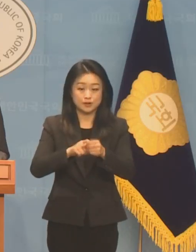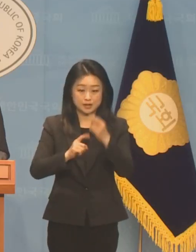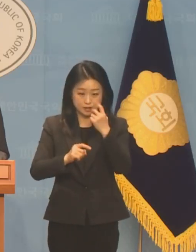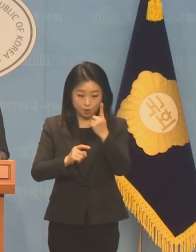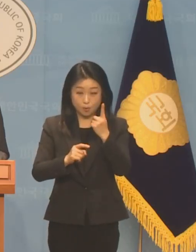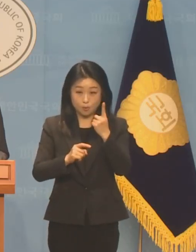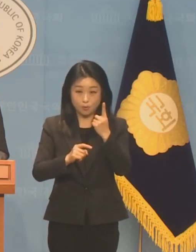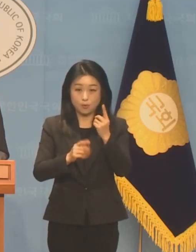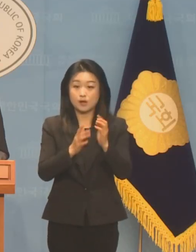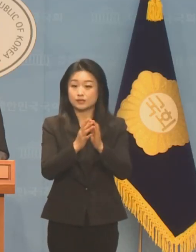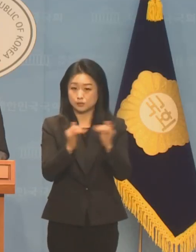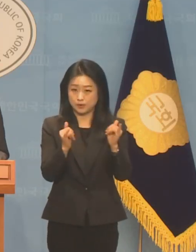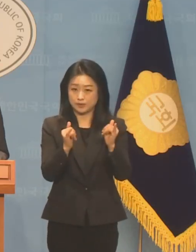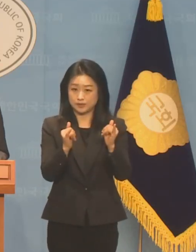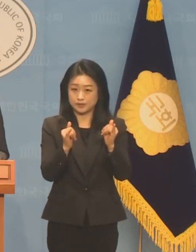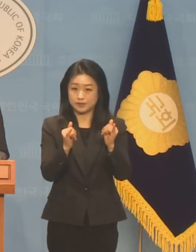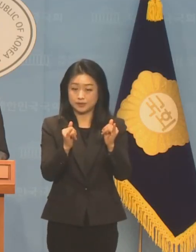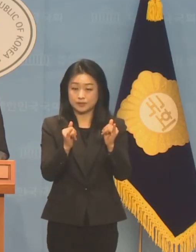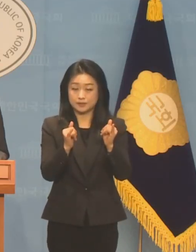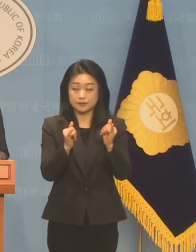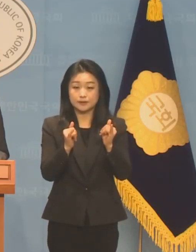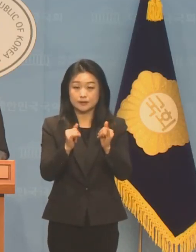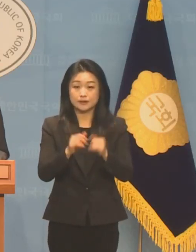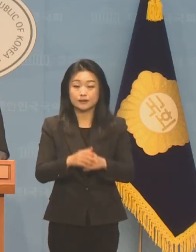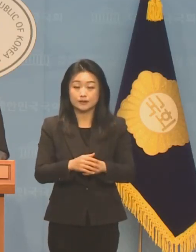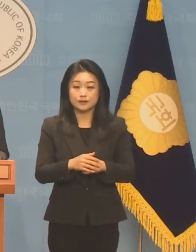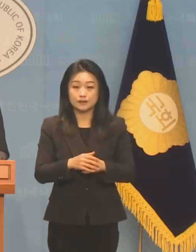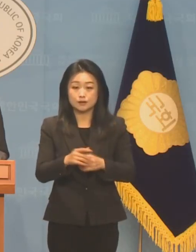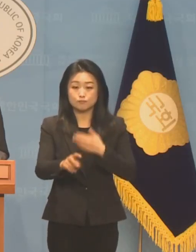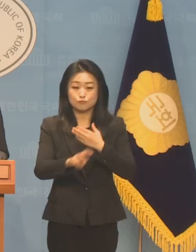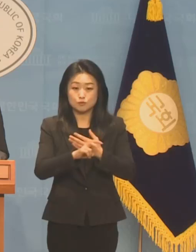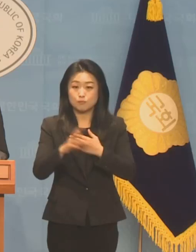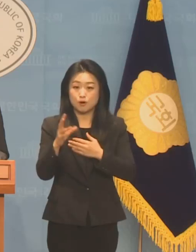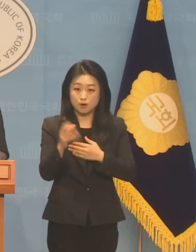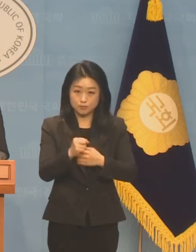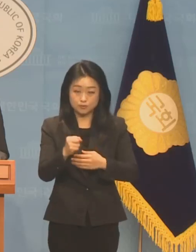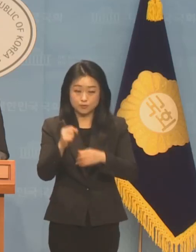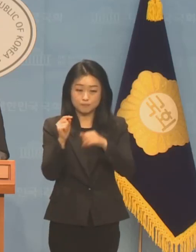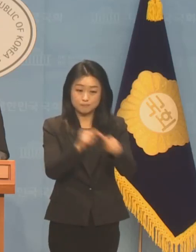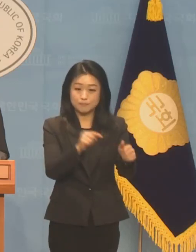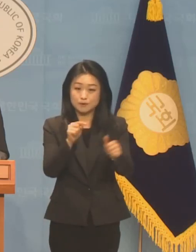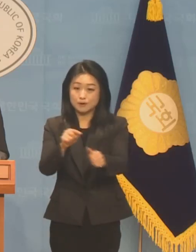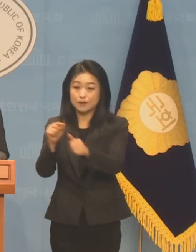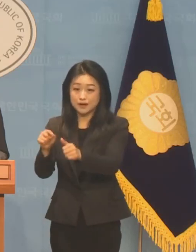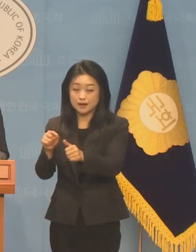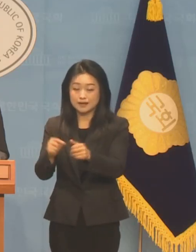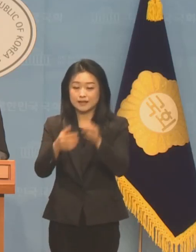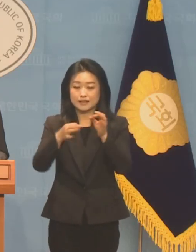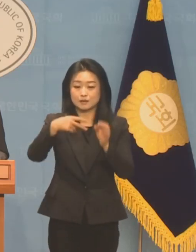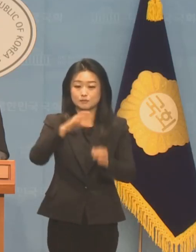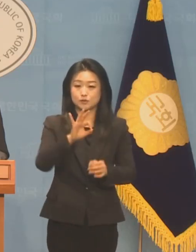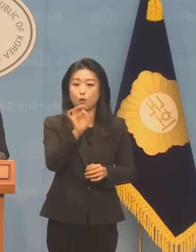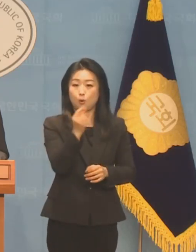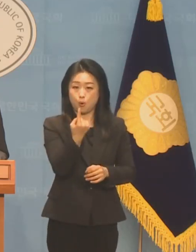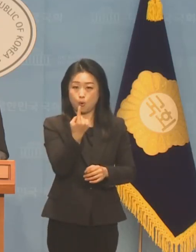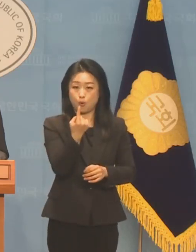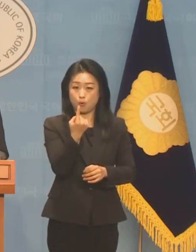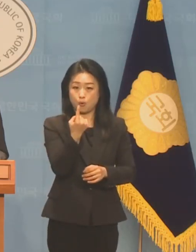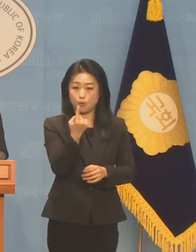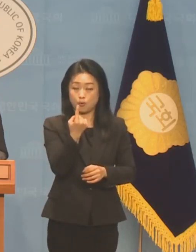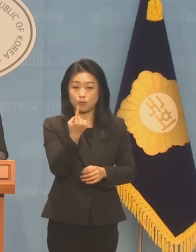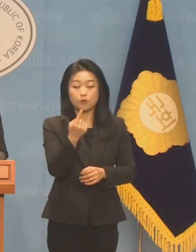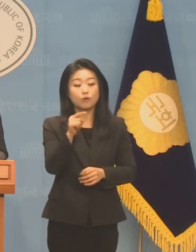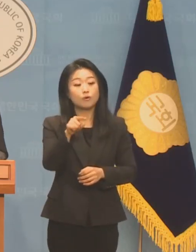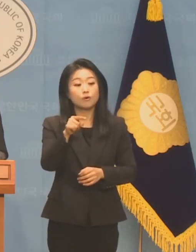경호처 직원들을 사지로 내몰고 있는 김성훈 경호차장도 대통령의 이런 미친 지시에 어떤